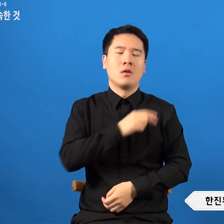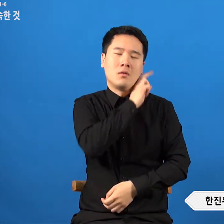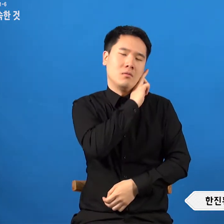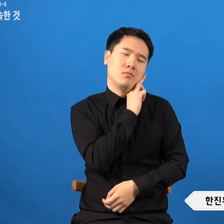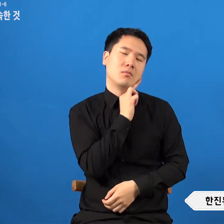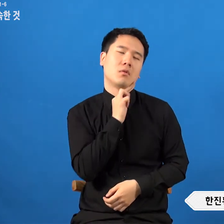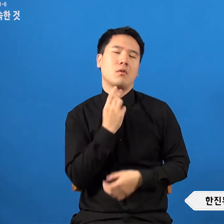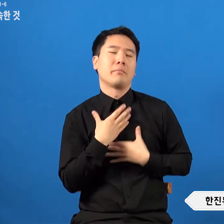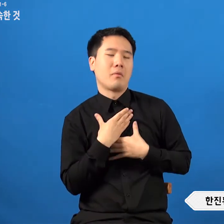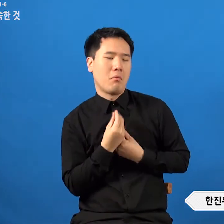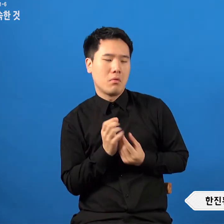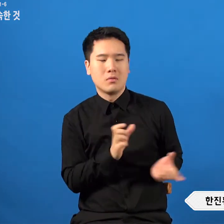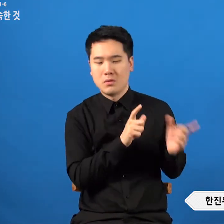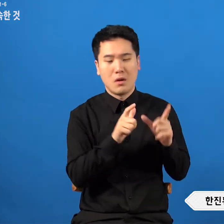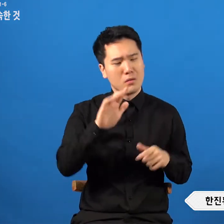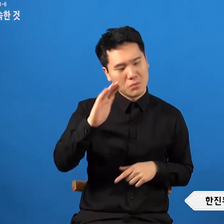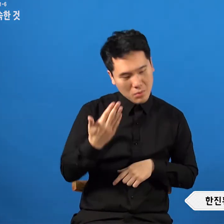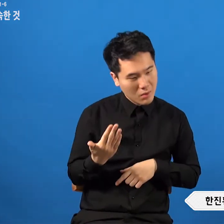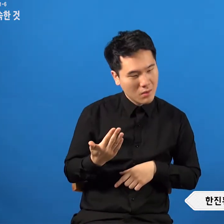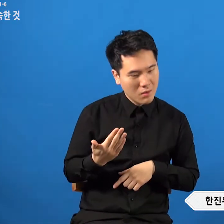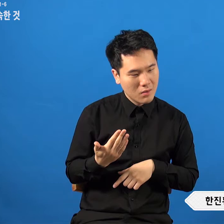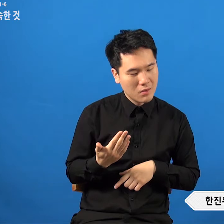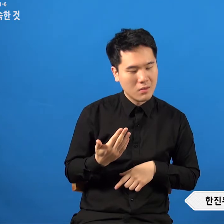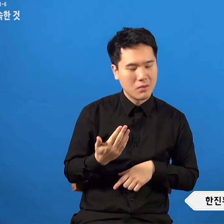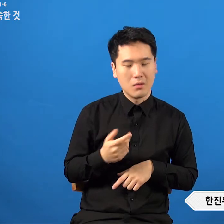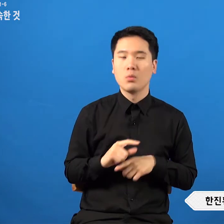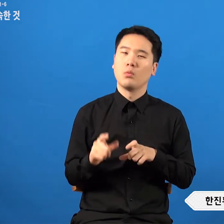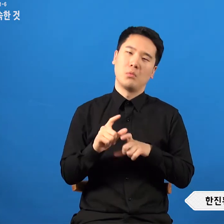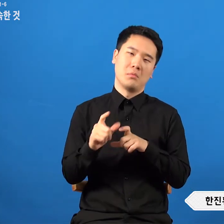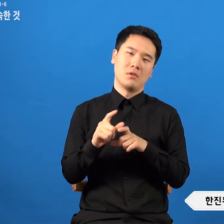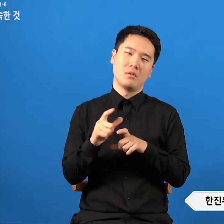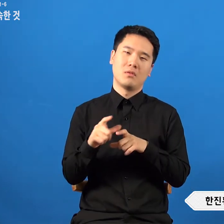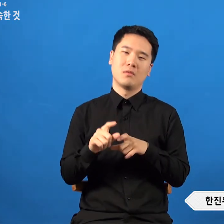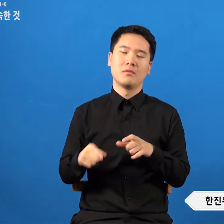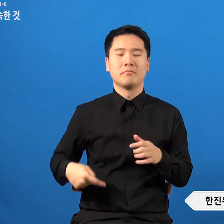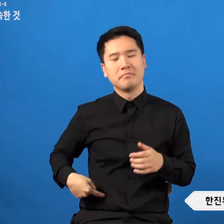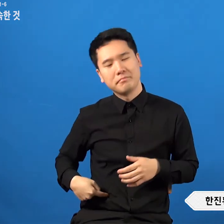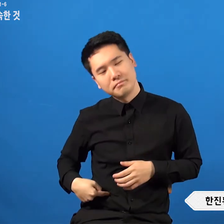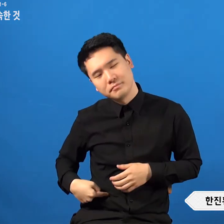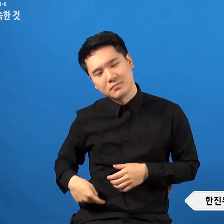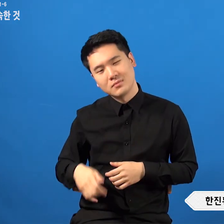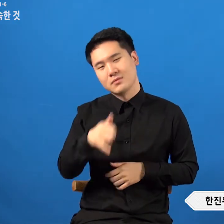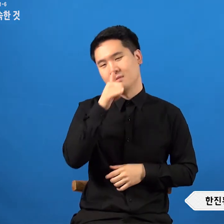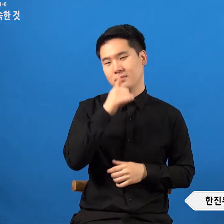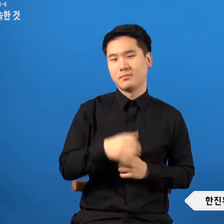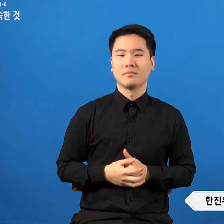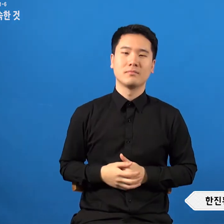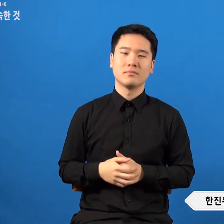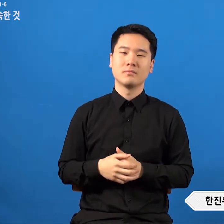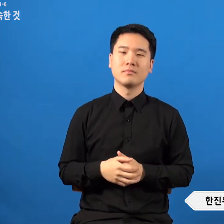이렇게 안락하게 살아도 되는 것인가? 고민이 되고 죄책감이 듭니다.